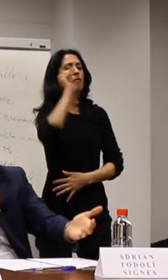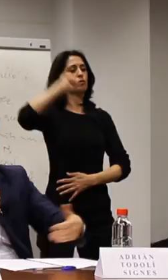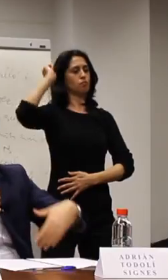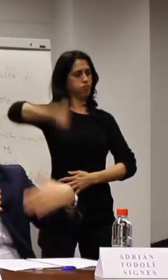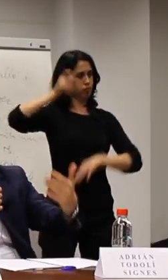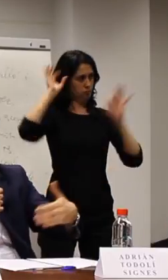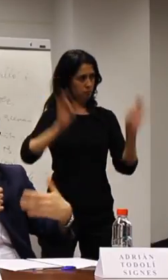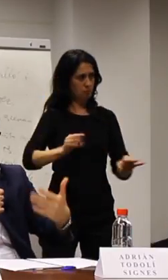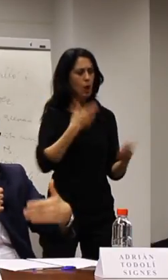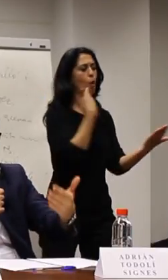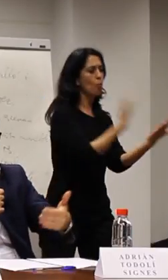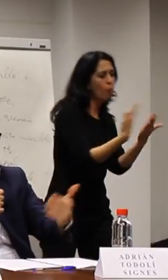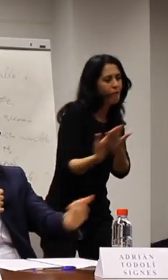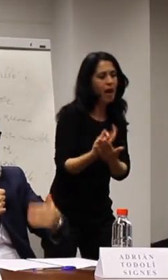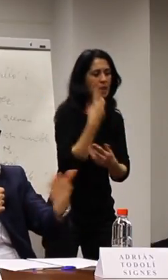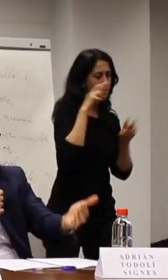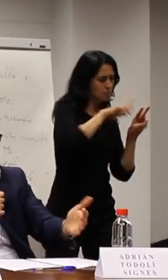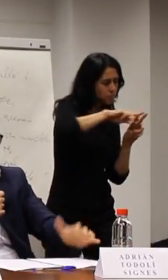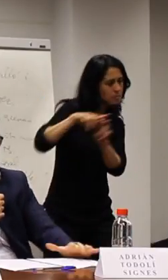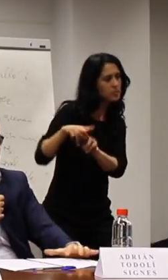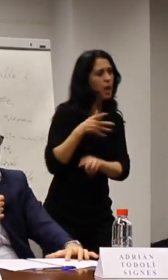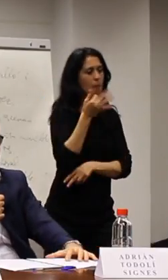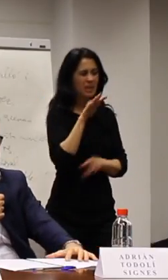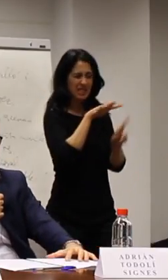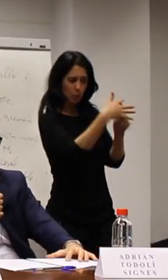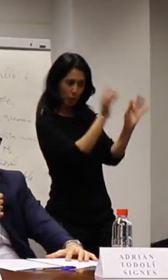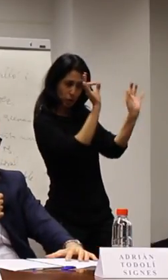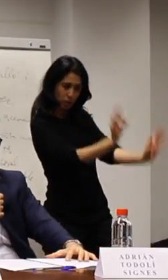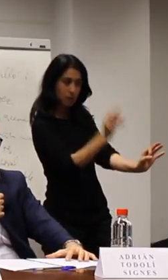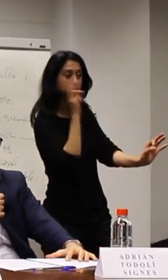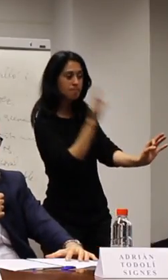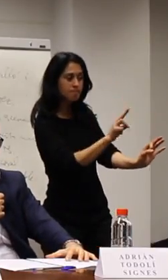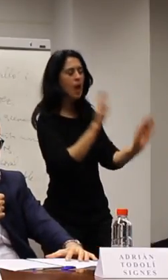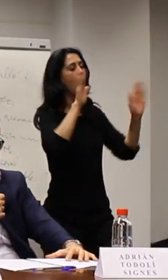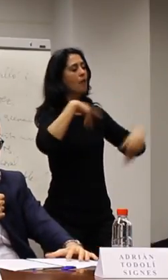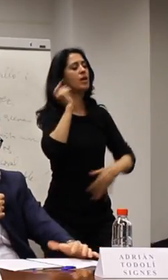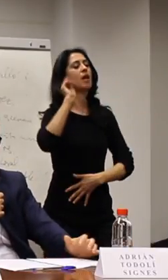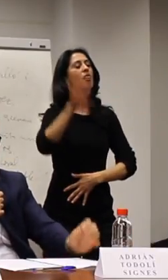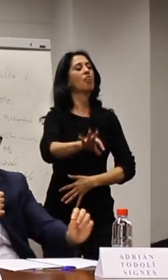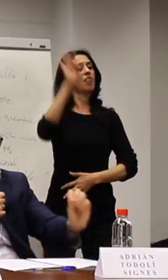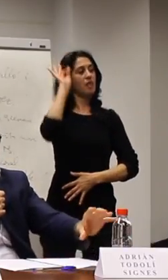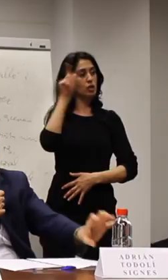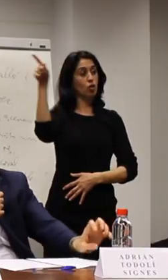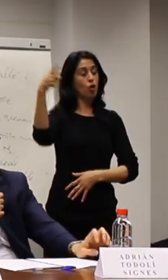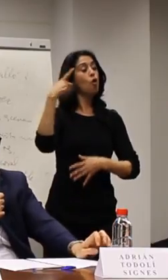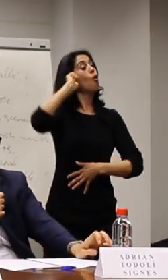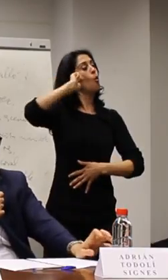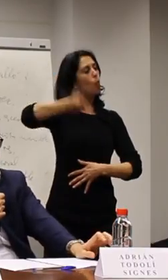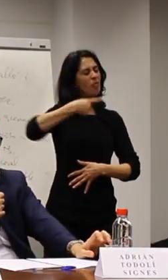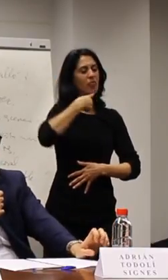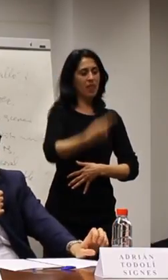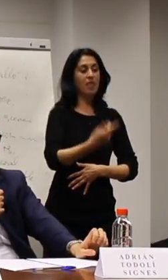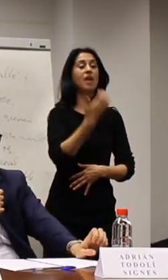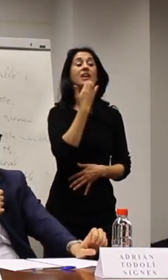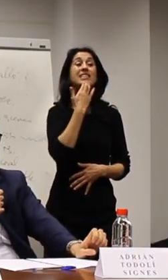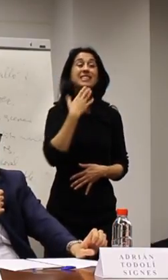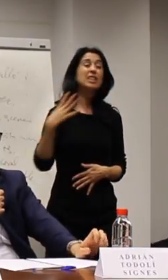la prueba y ha visto realmente el caso. Y él dice que, claro, si Uber, realmente, si todos los trabajadores